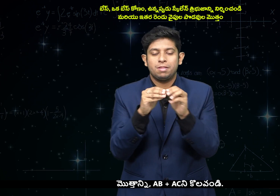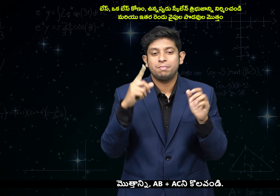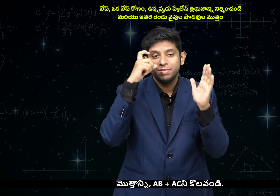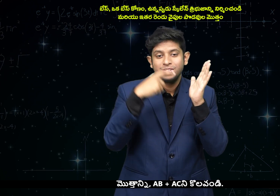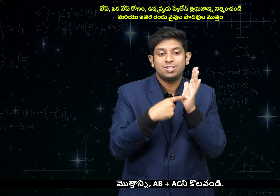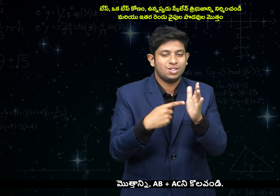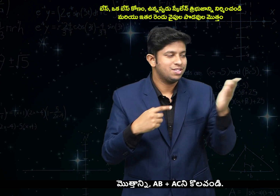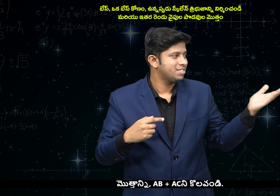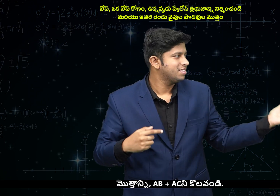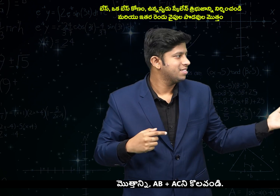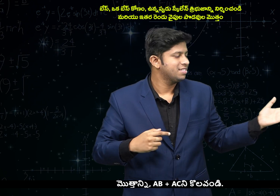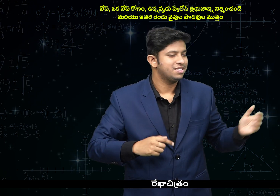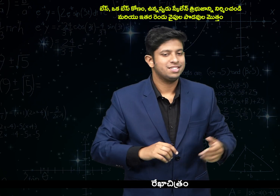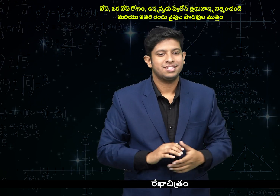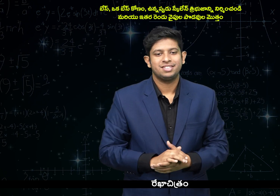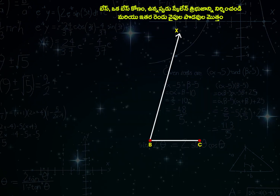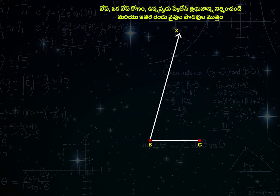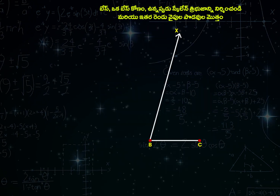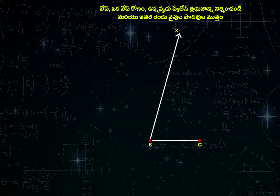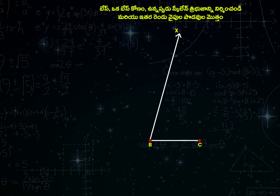ACని కొలవండి. రేఖాచిత్రం.